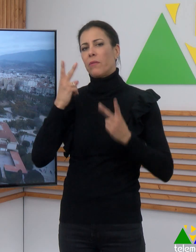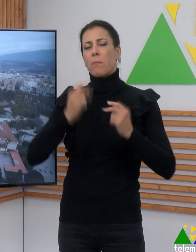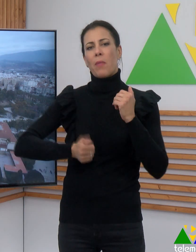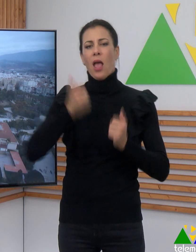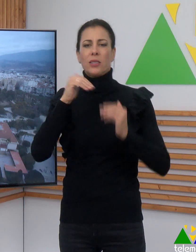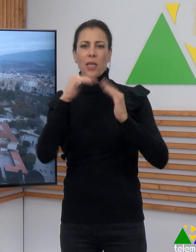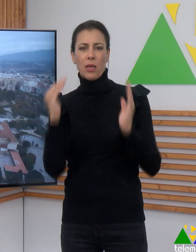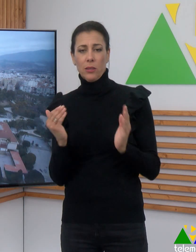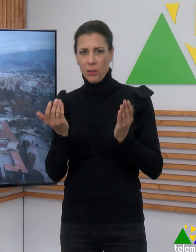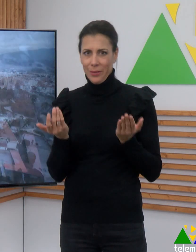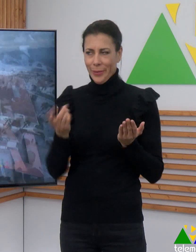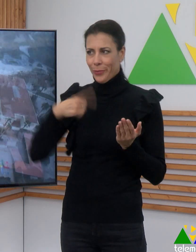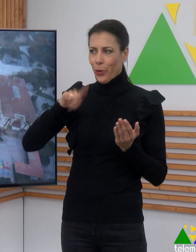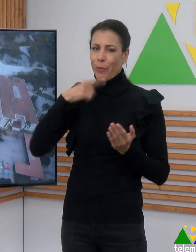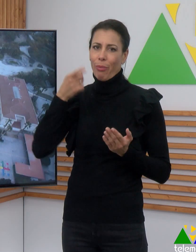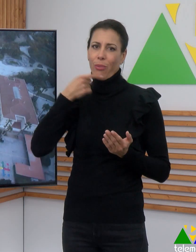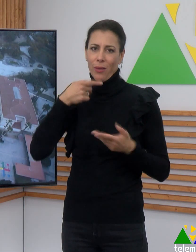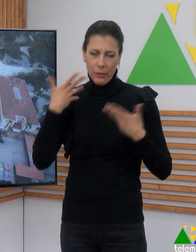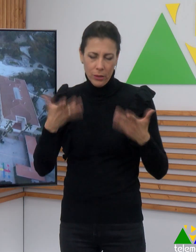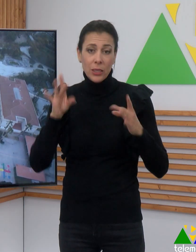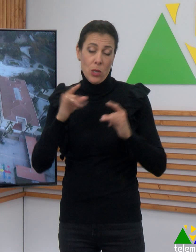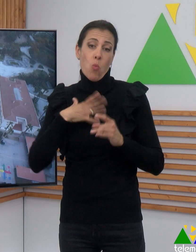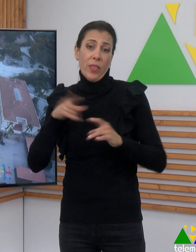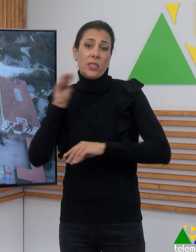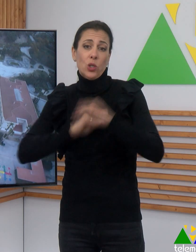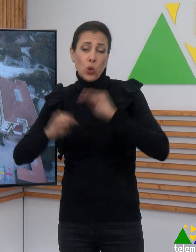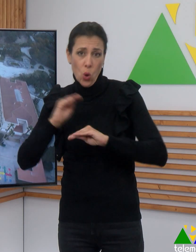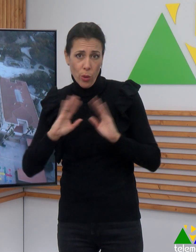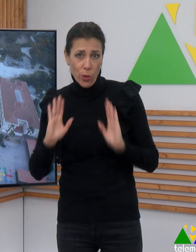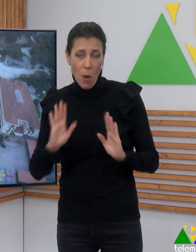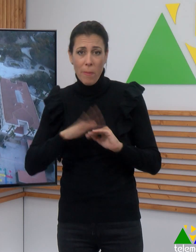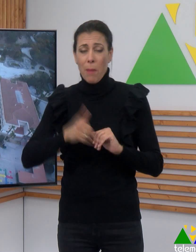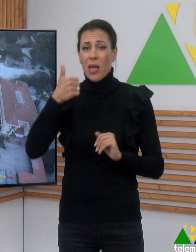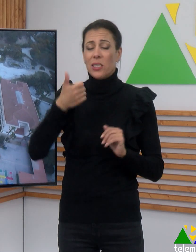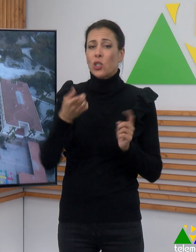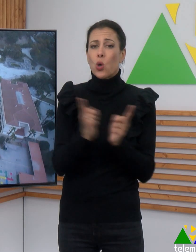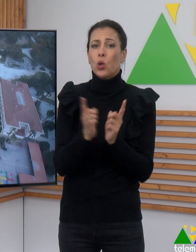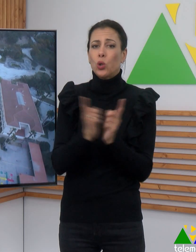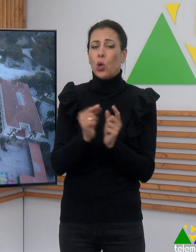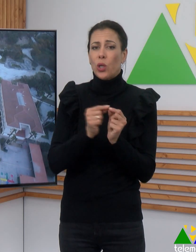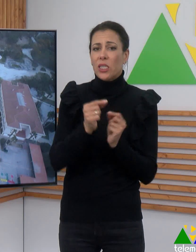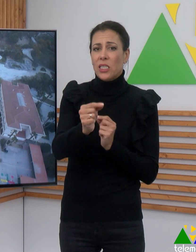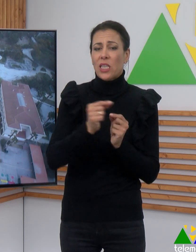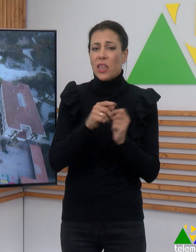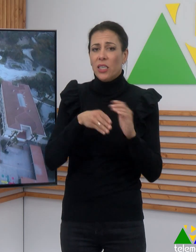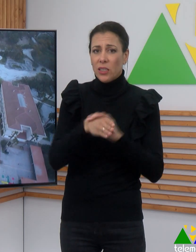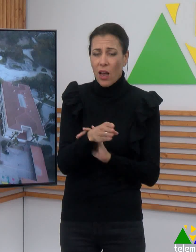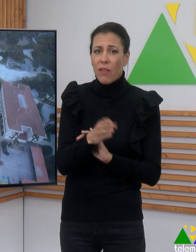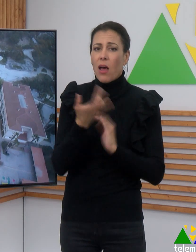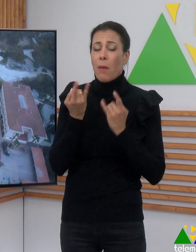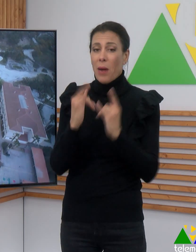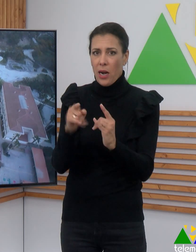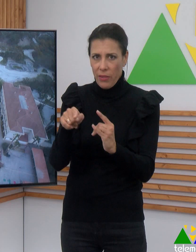y tal. Pero bueno, pudo ser una solución, una manera de acortar la distancia entre la entrada de las explanadas